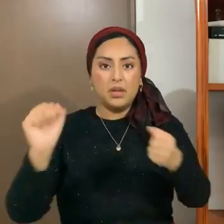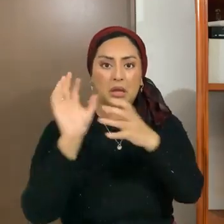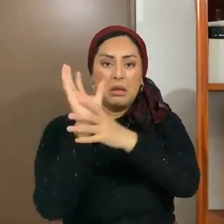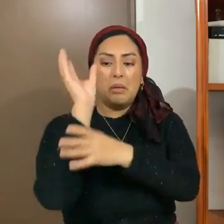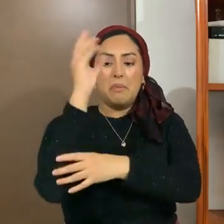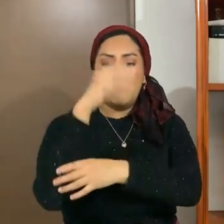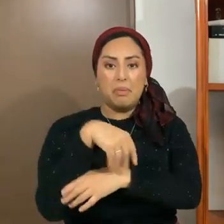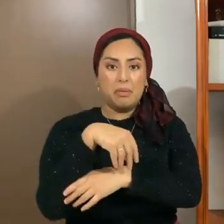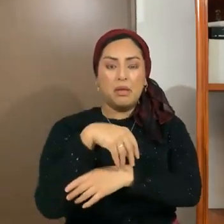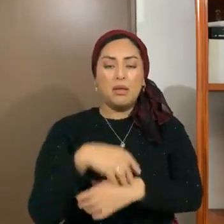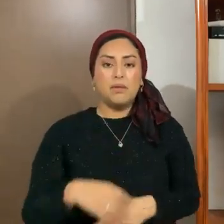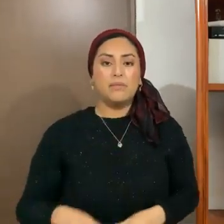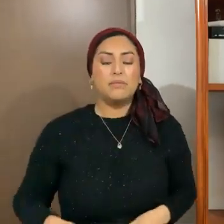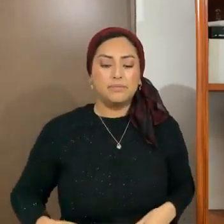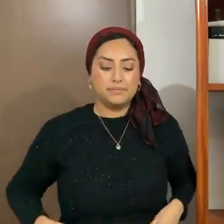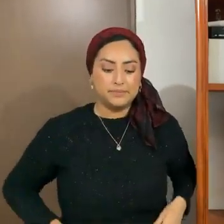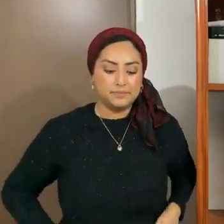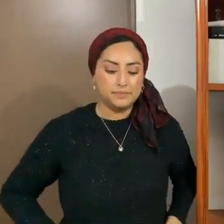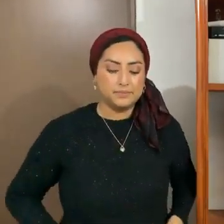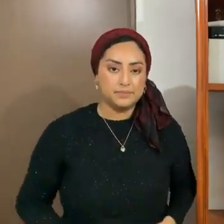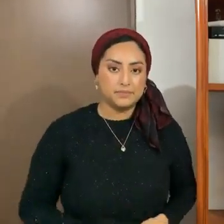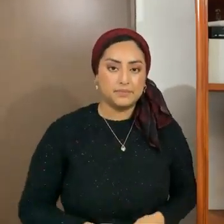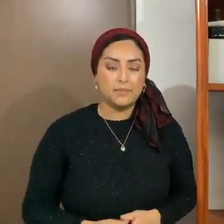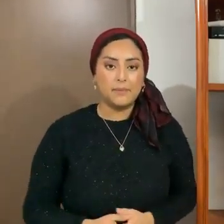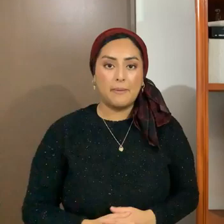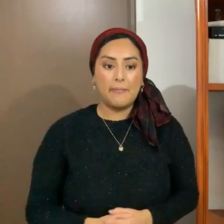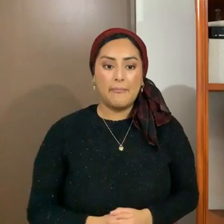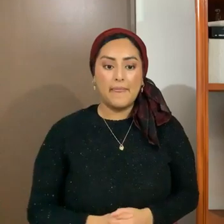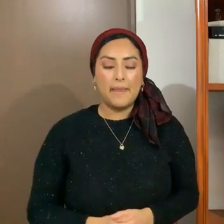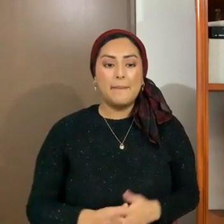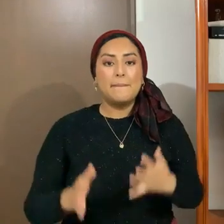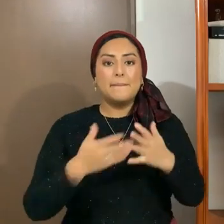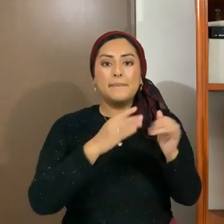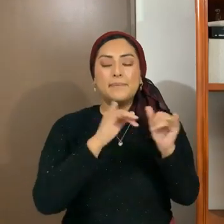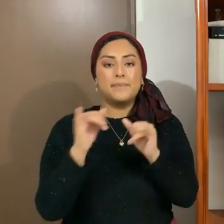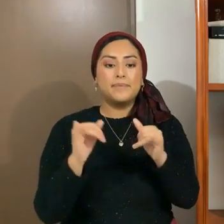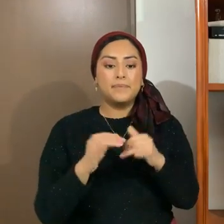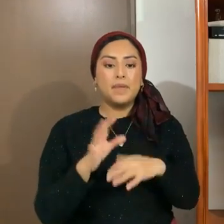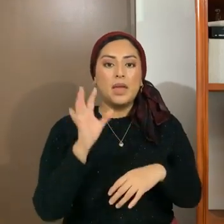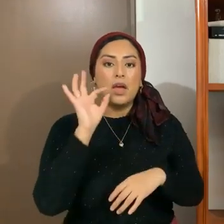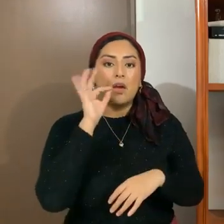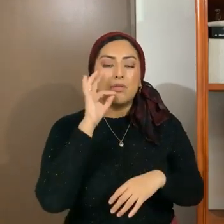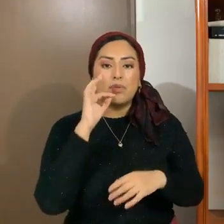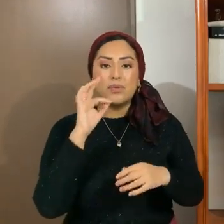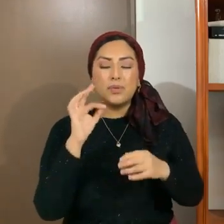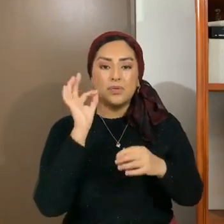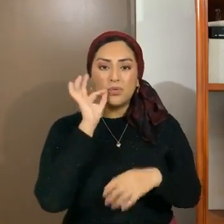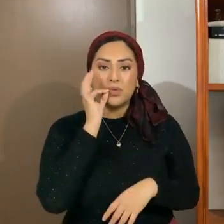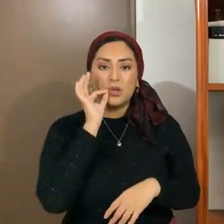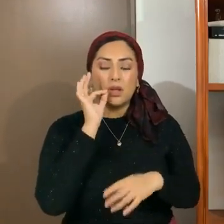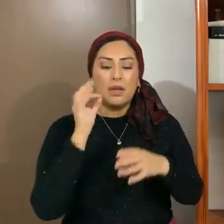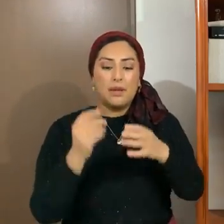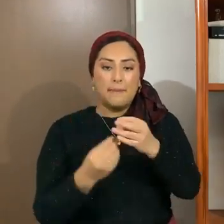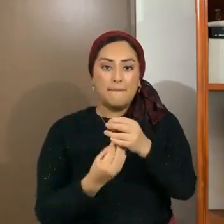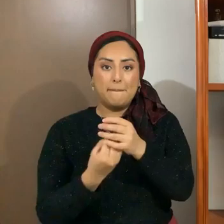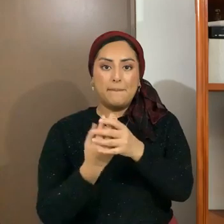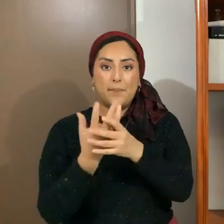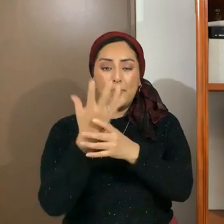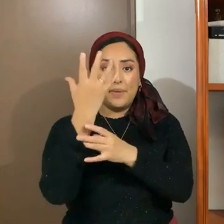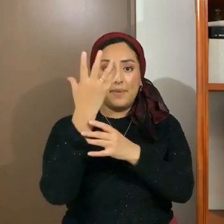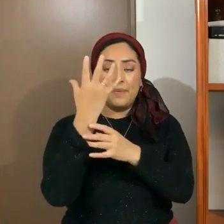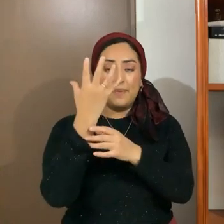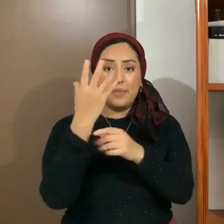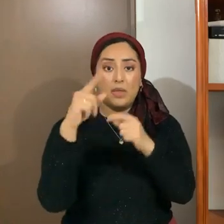está está sobre la cabeza del valle fértil, como la fruta temprana, la primera del verano, la